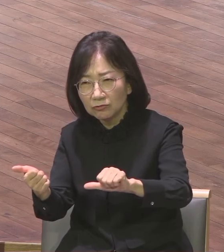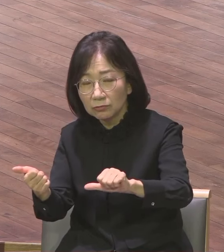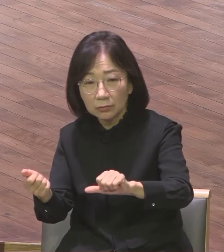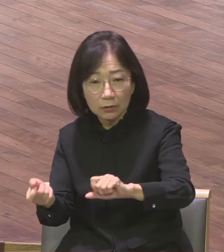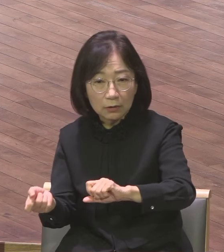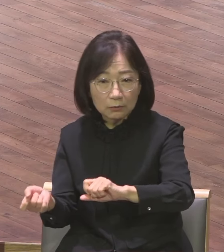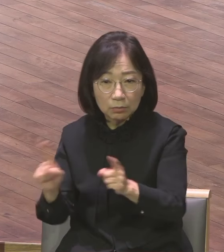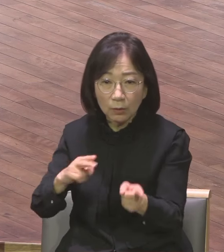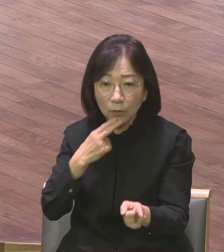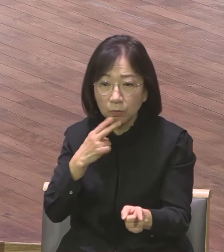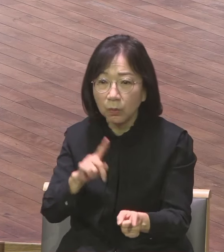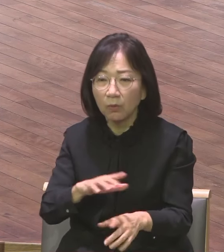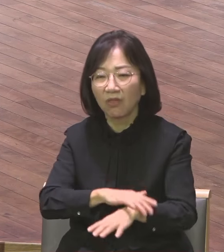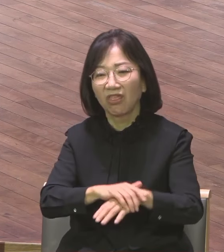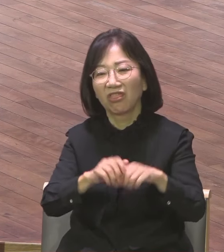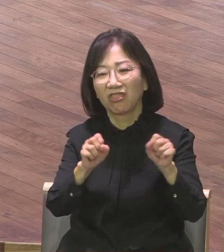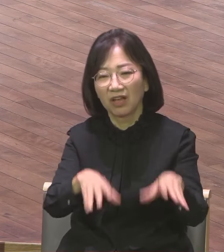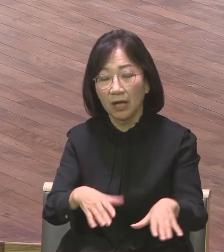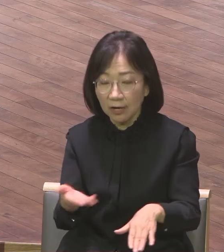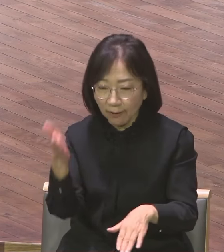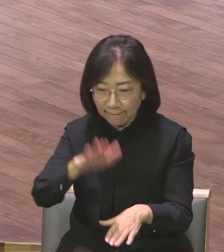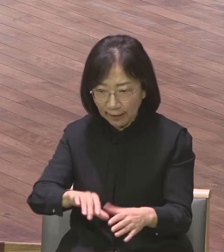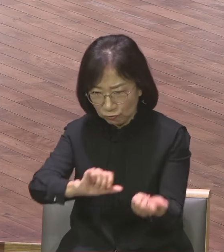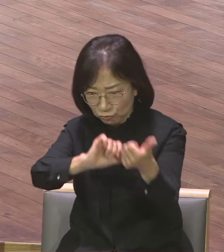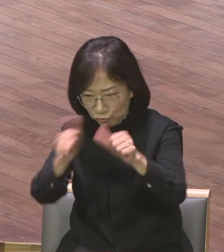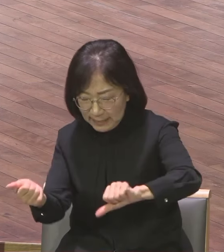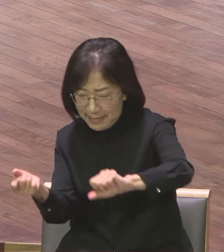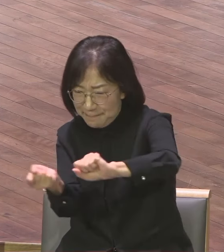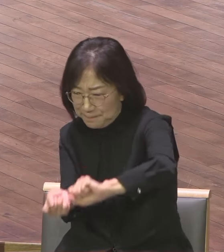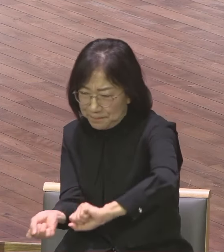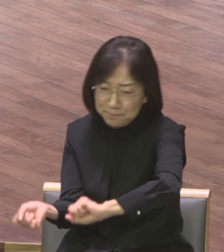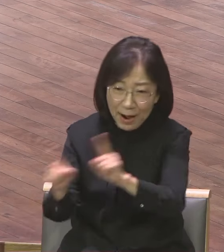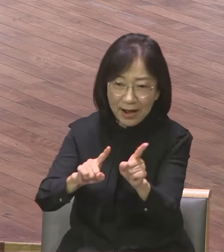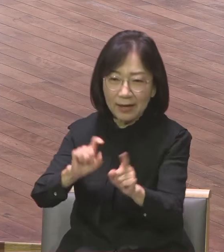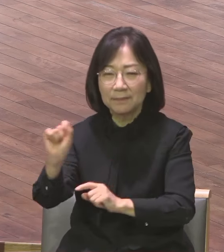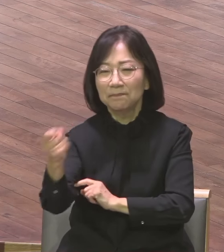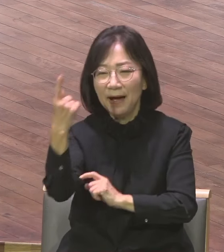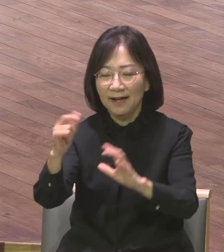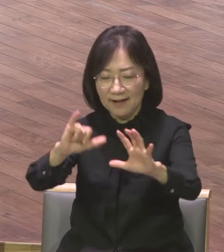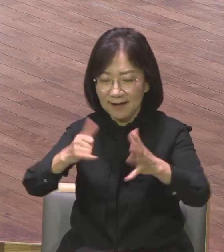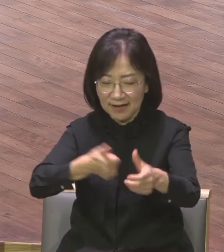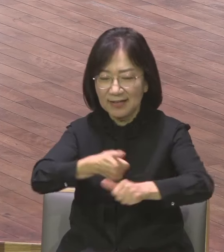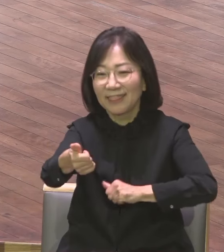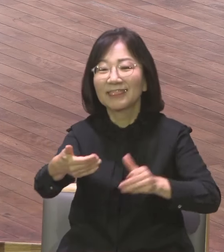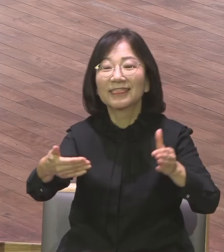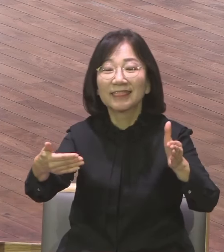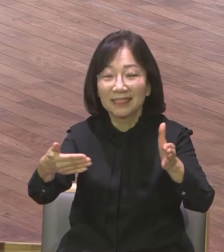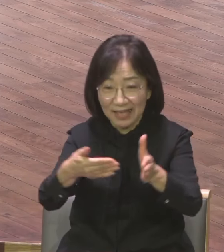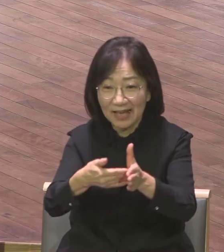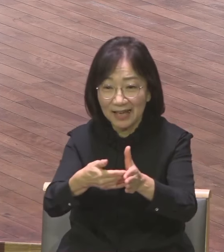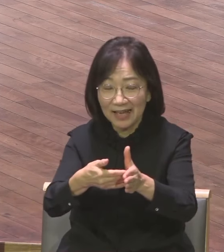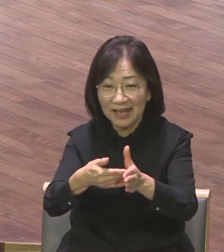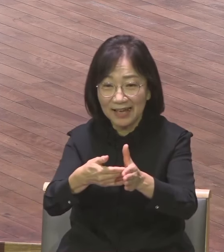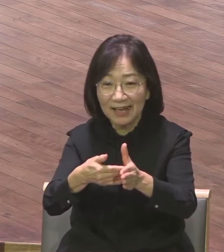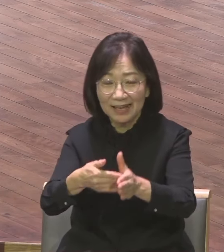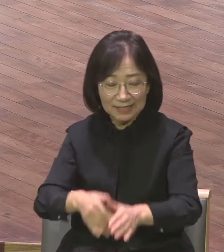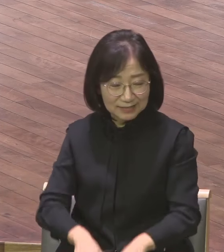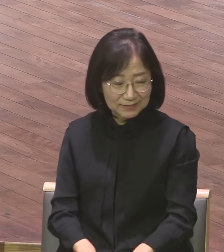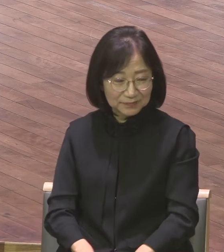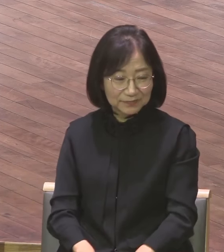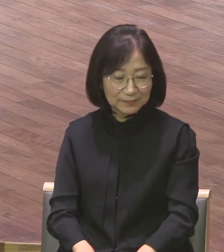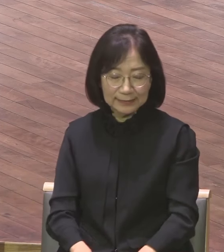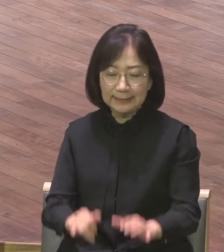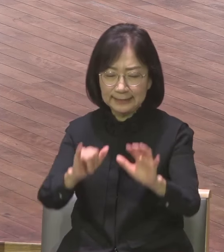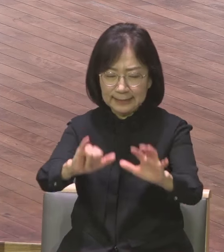부활하심으로 내가 세상을 이겼노라. 오늘 본문에 보면 이겼다라는 표현은요. 완로 시제입니다.